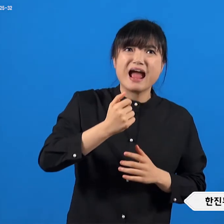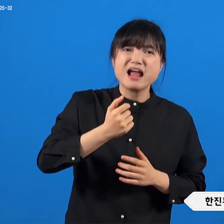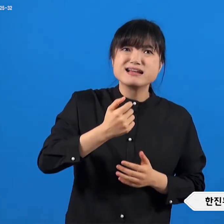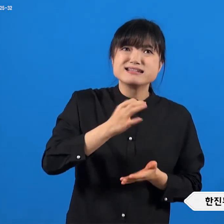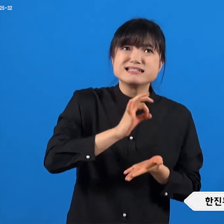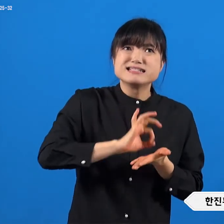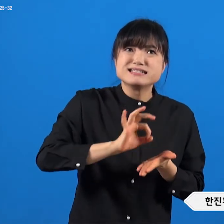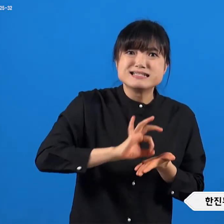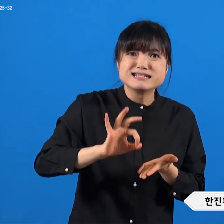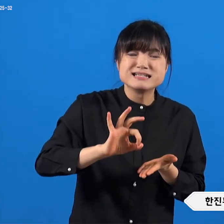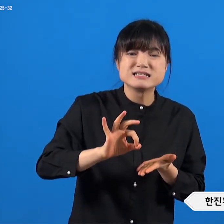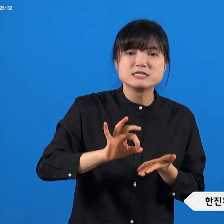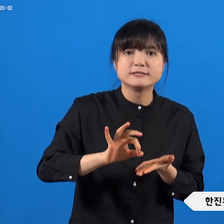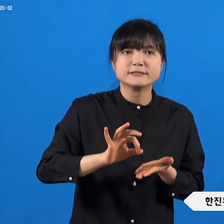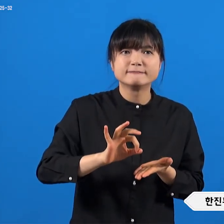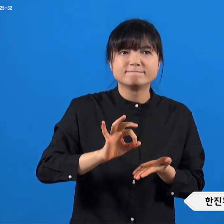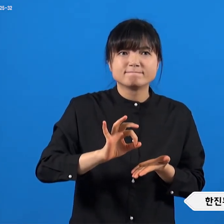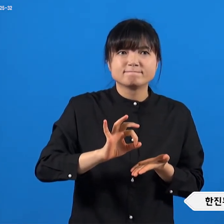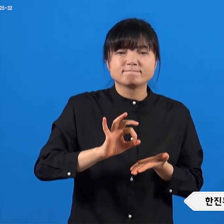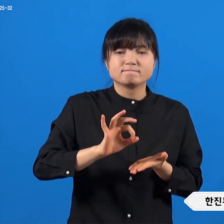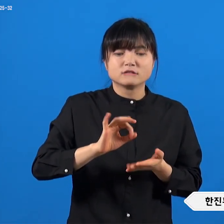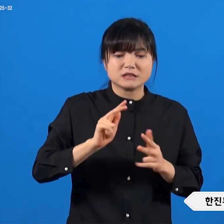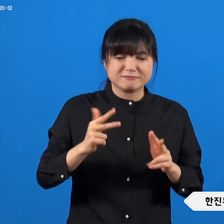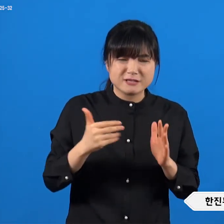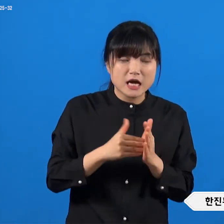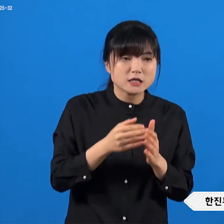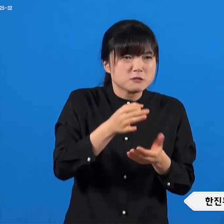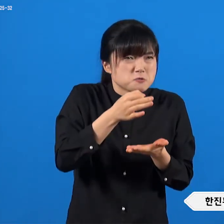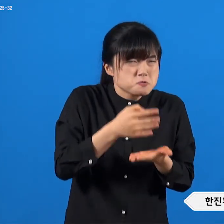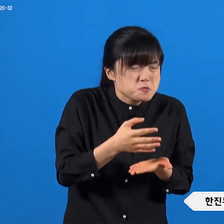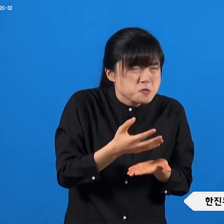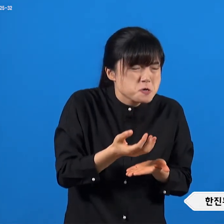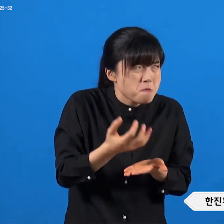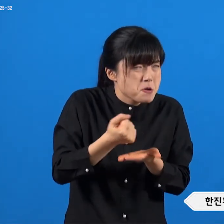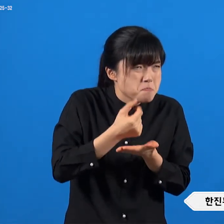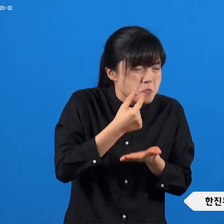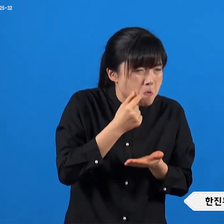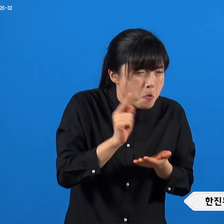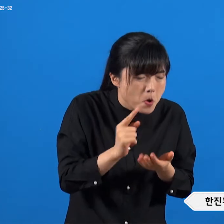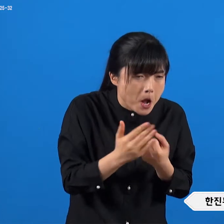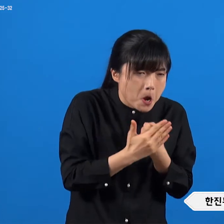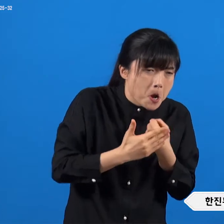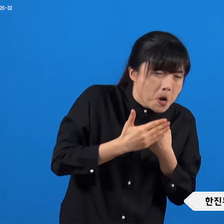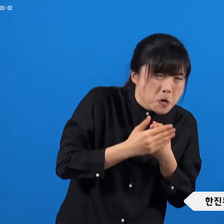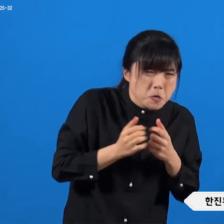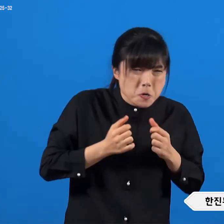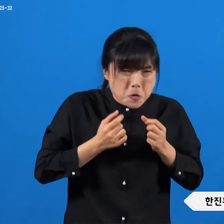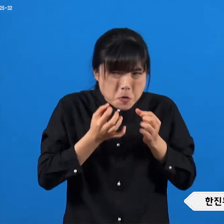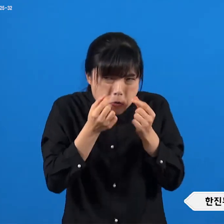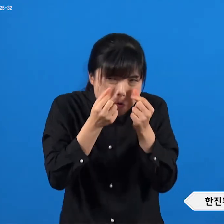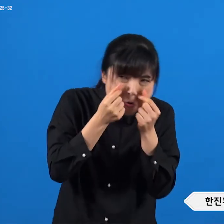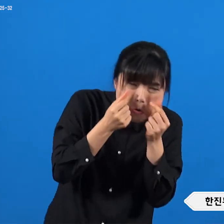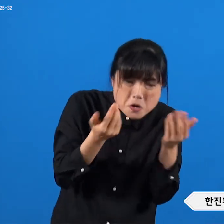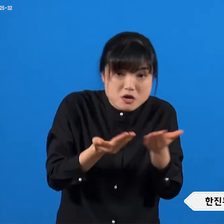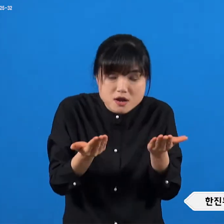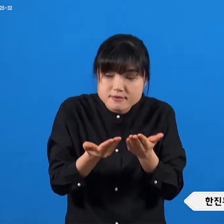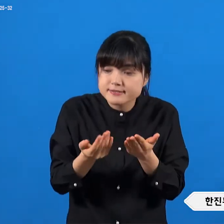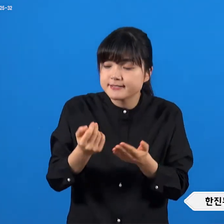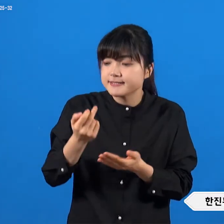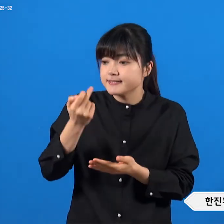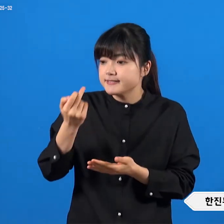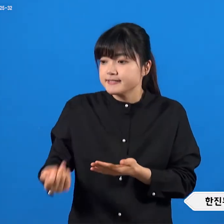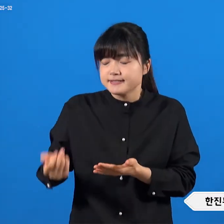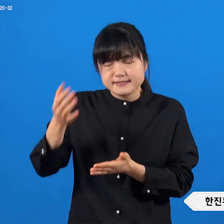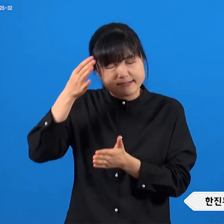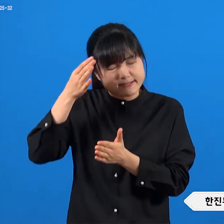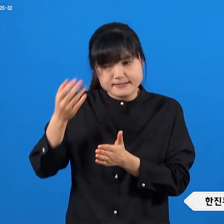아닙니까? 그동안 유산 못 받을까 봐 조심조심 그렇게 일해왔는데 이 못된